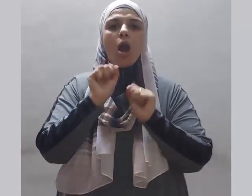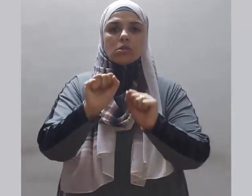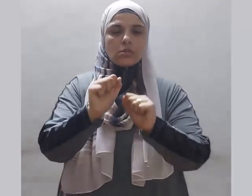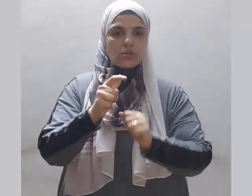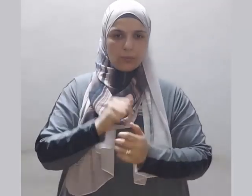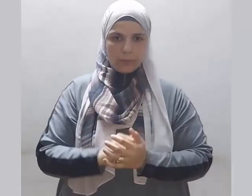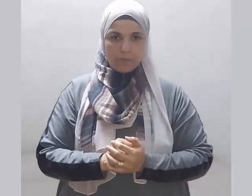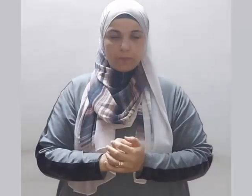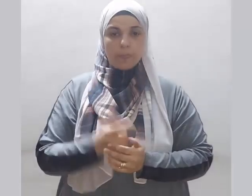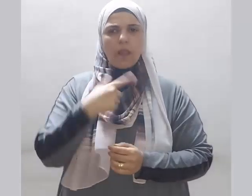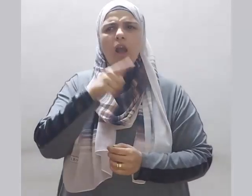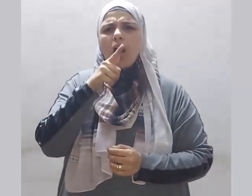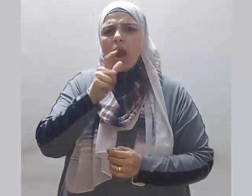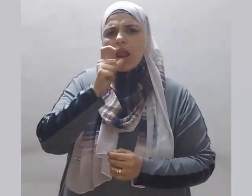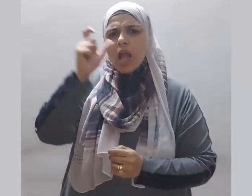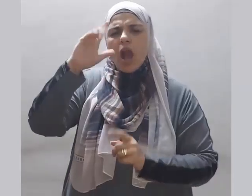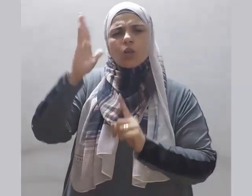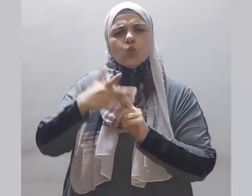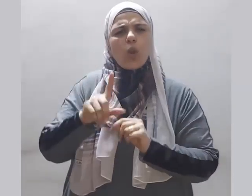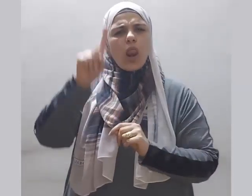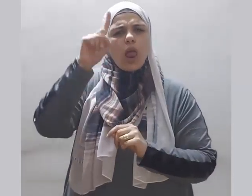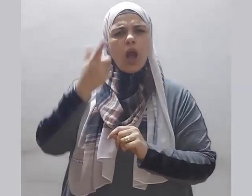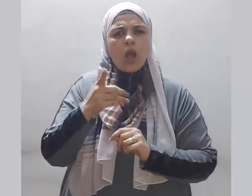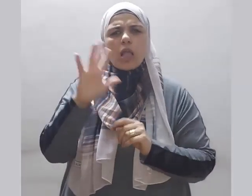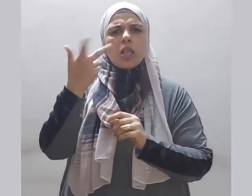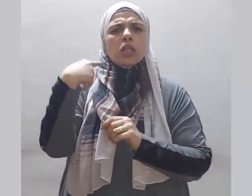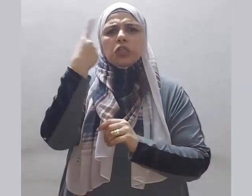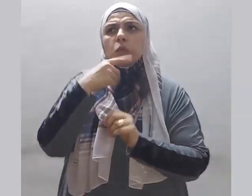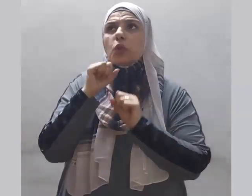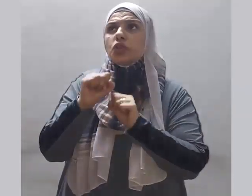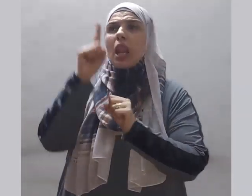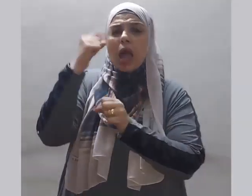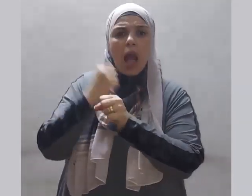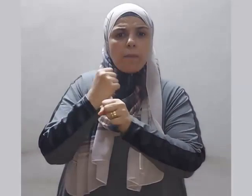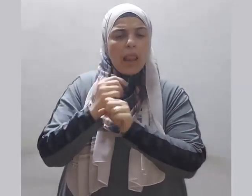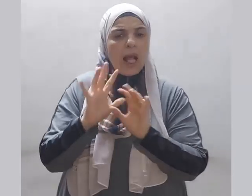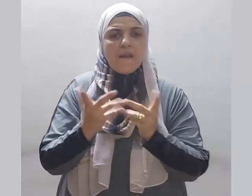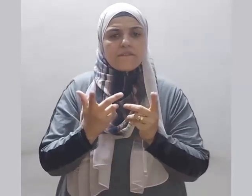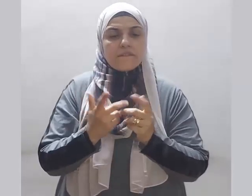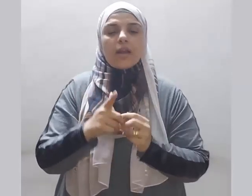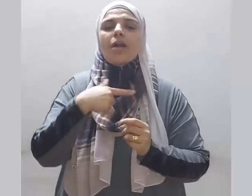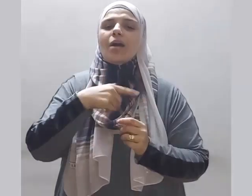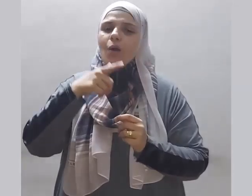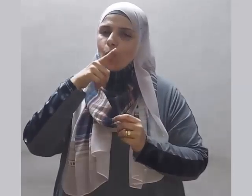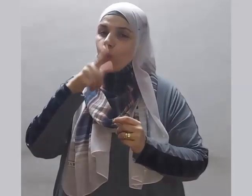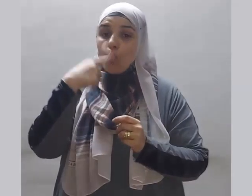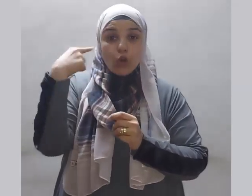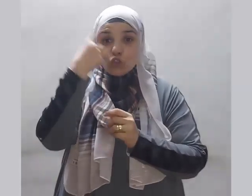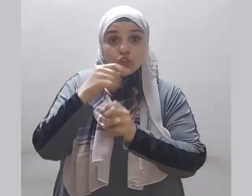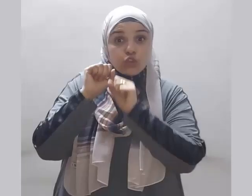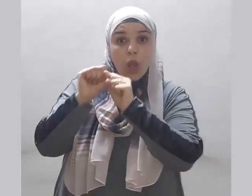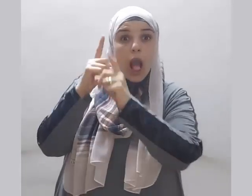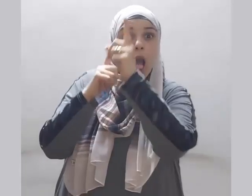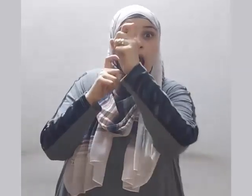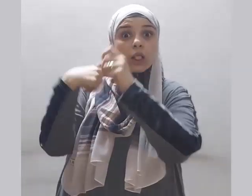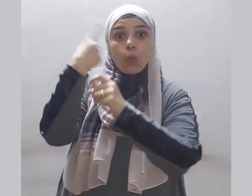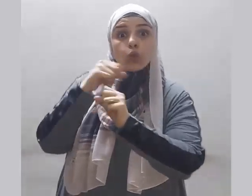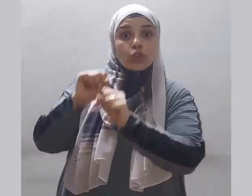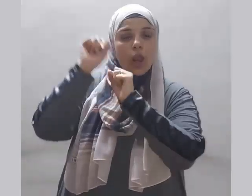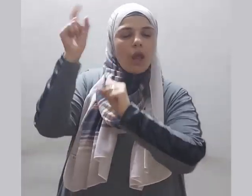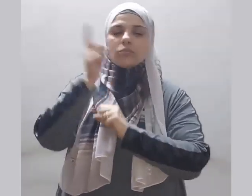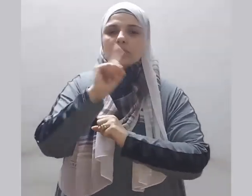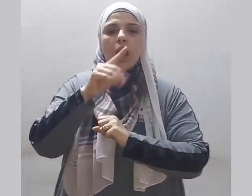العشر قالوا يا رسول الله ولا الجهاد في سبيل الله قال ولا الجهاد في سبيل الله الا